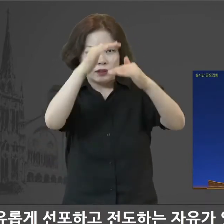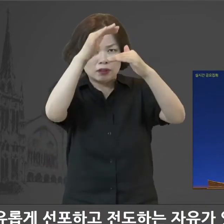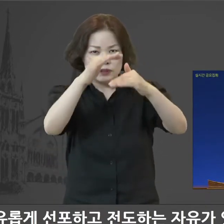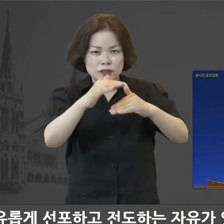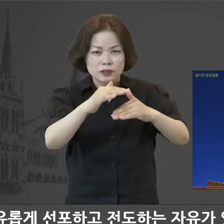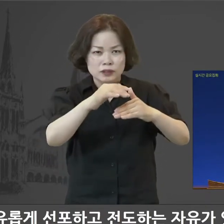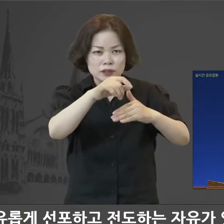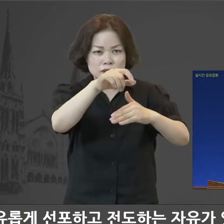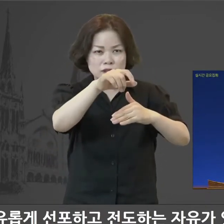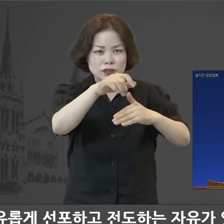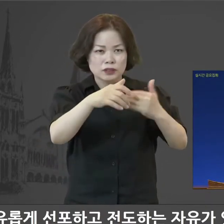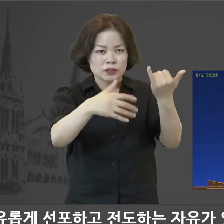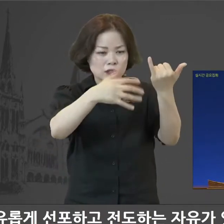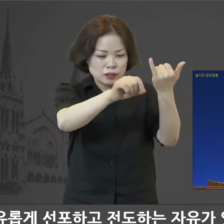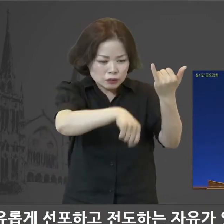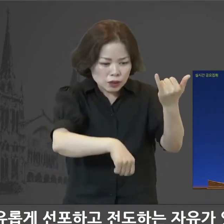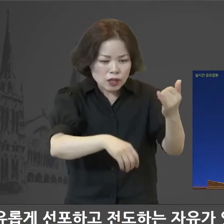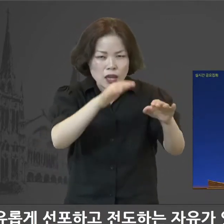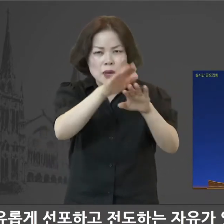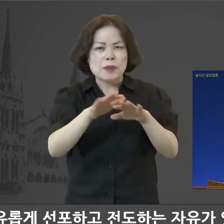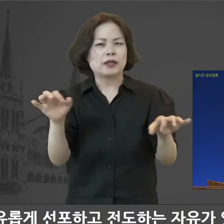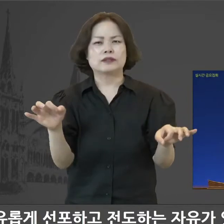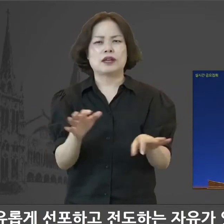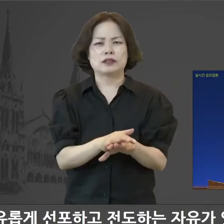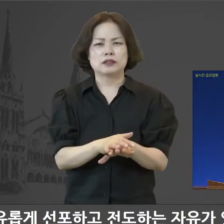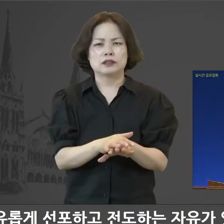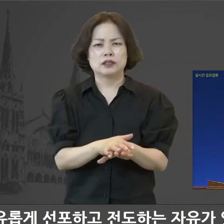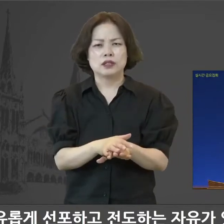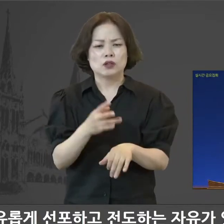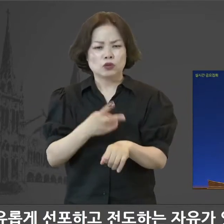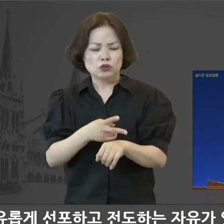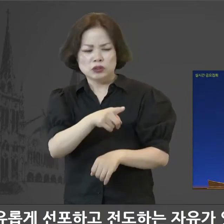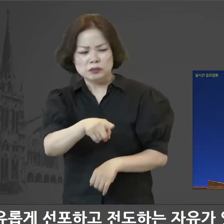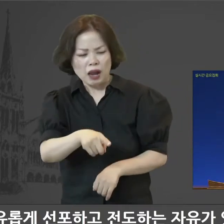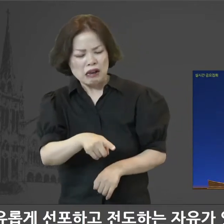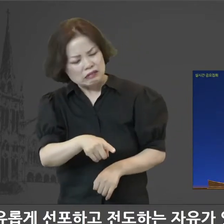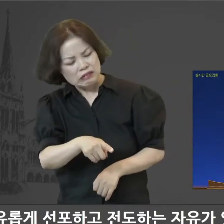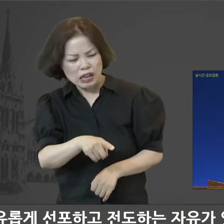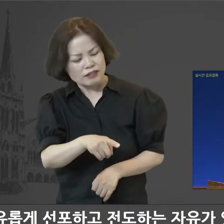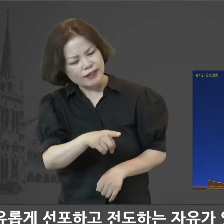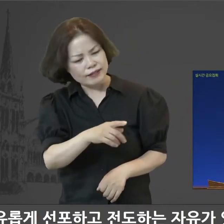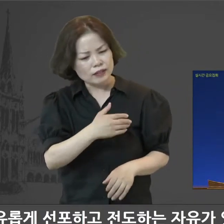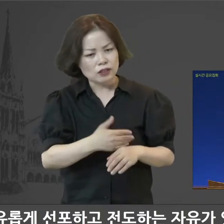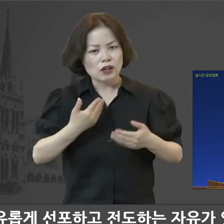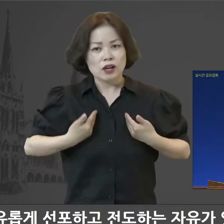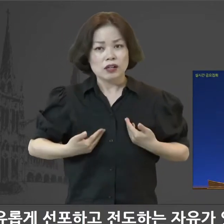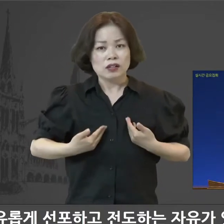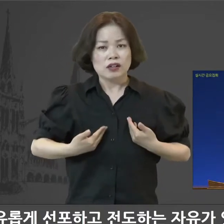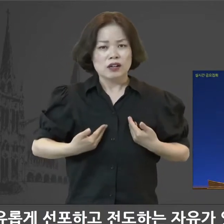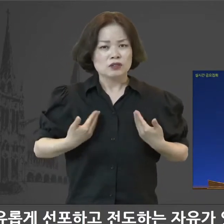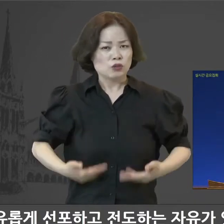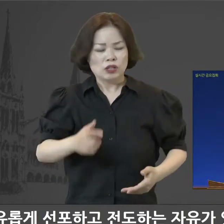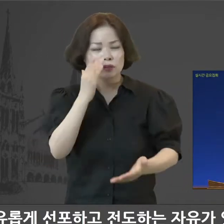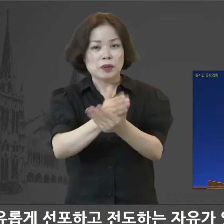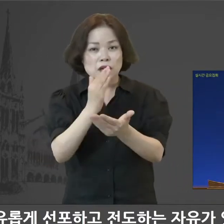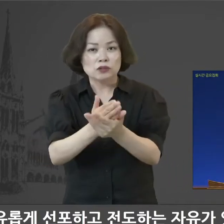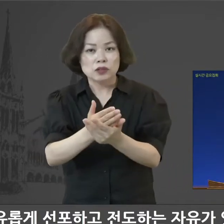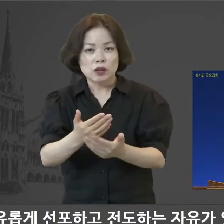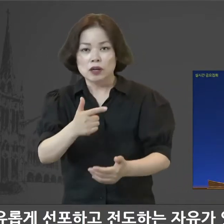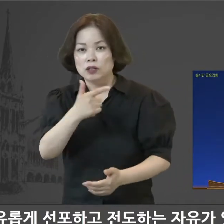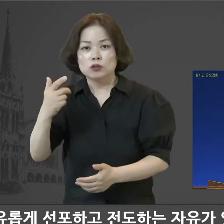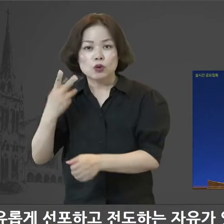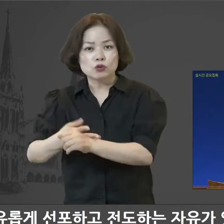저한테 예배가 소멸될까 봐 그러는 거예요. 교수님 한가하게 그러지 마세요. 전 한가하지 않습니다. 무지하게 바쁜 사람이에요.